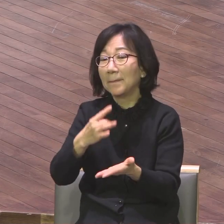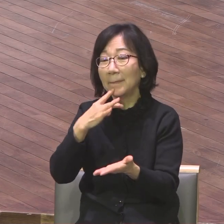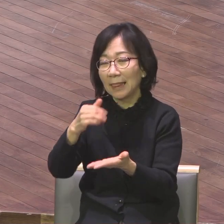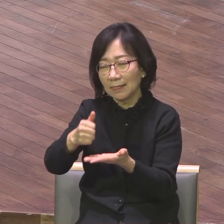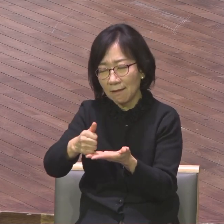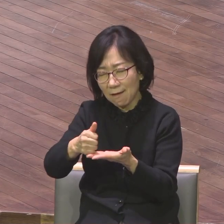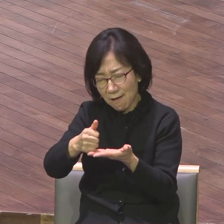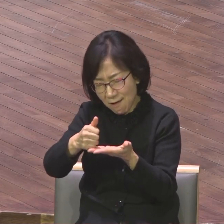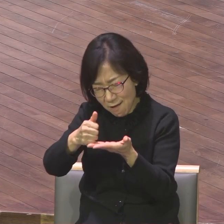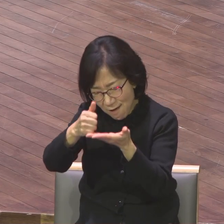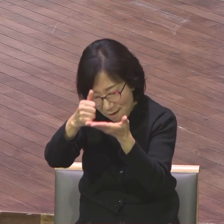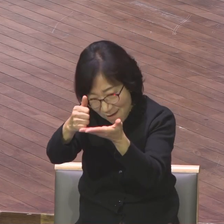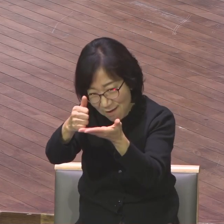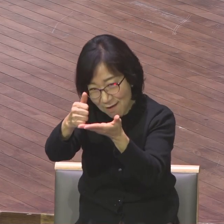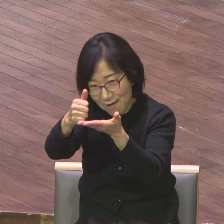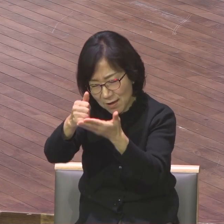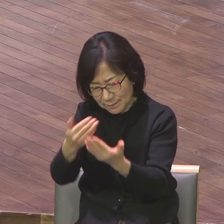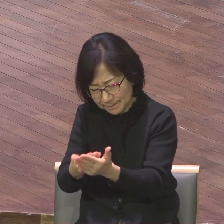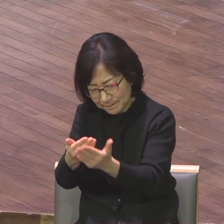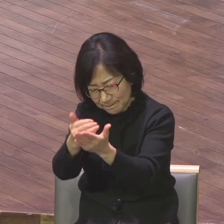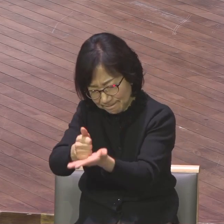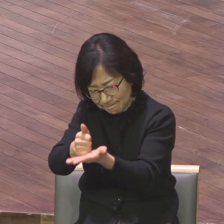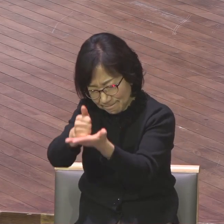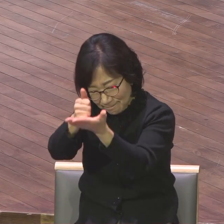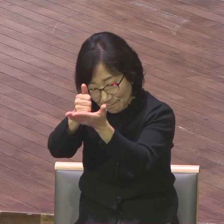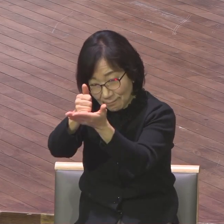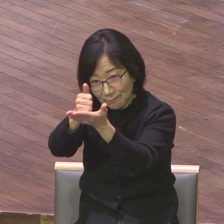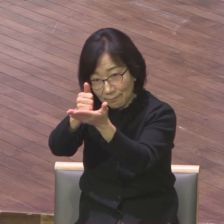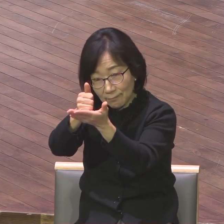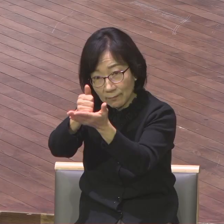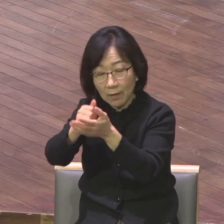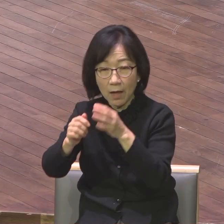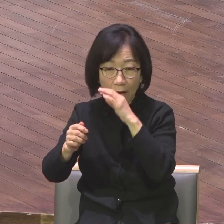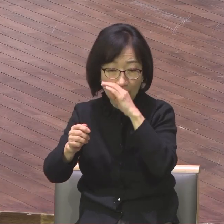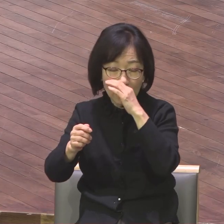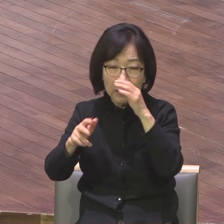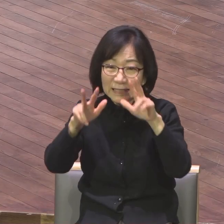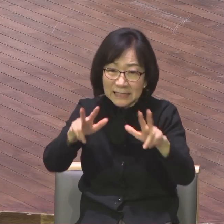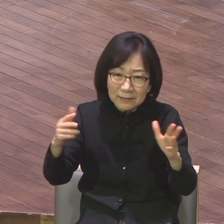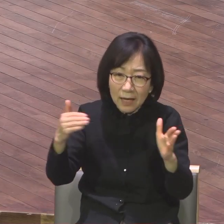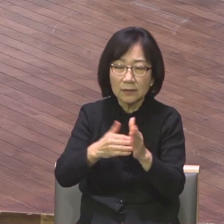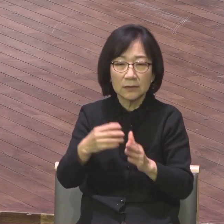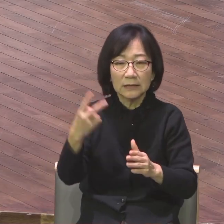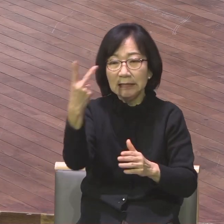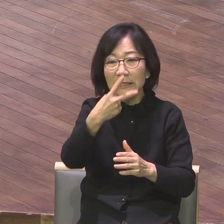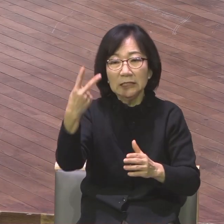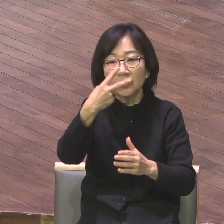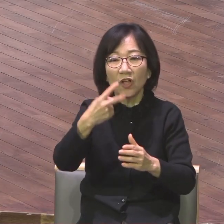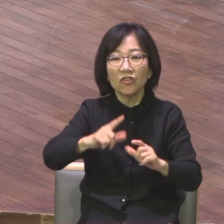복음이 증거되는 현장, 지금까지 2000년 동안 지금까지 세례 요한